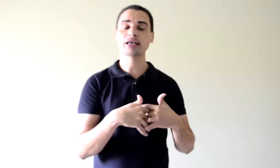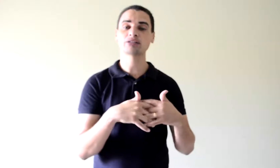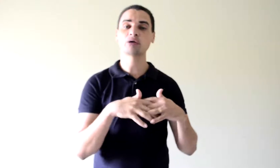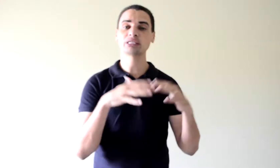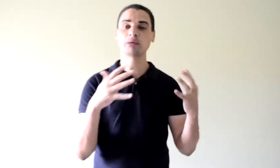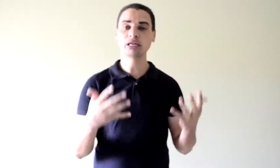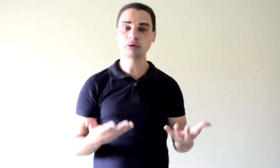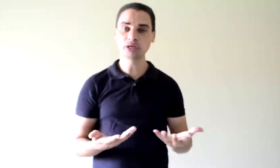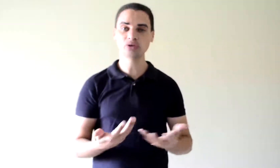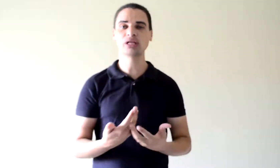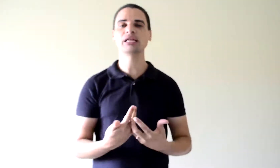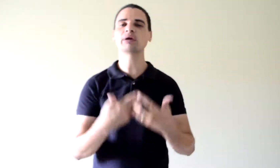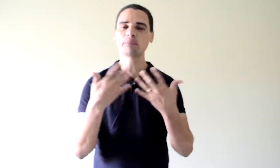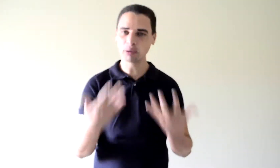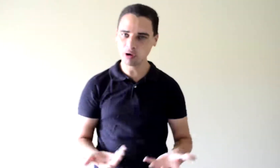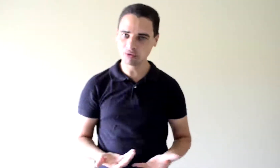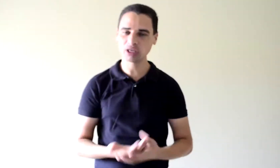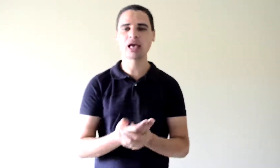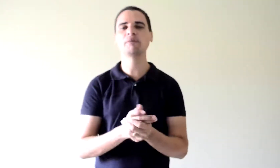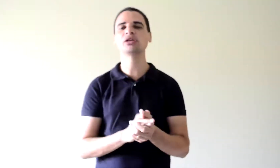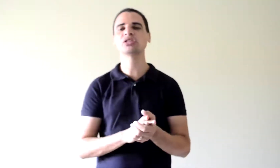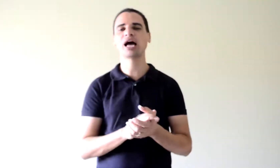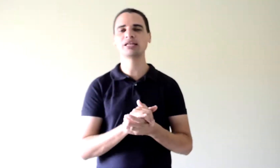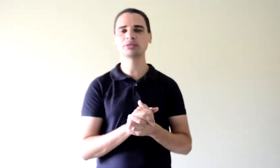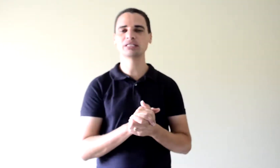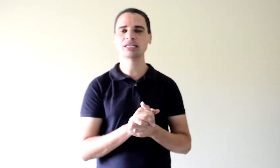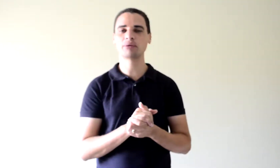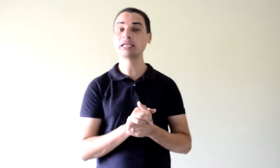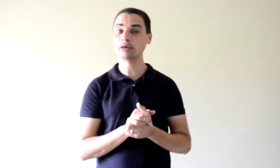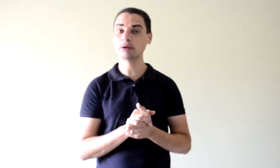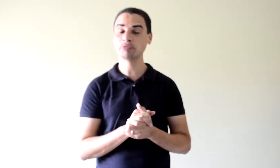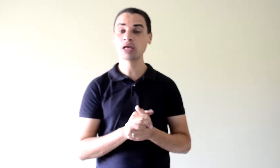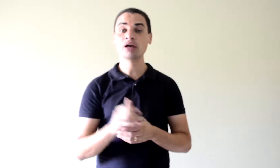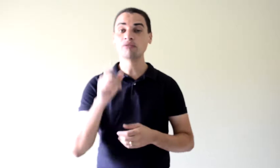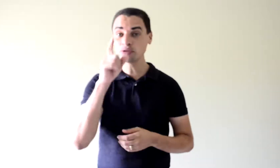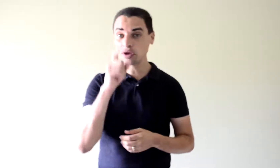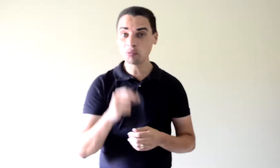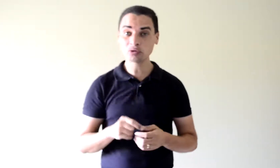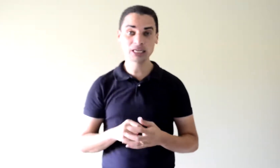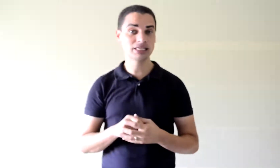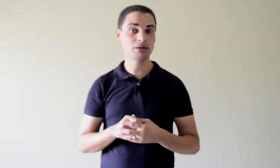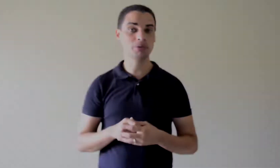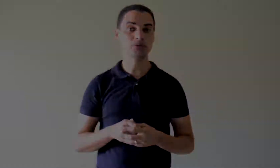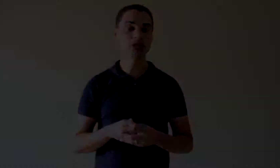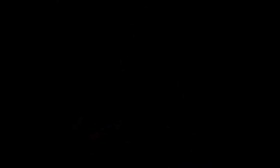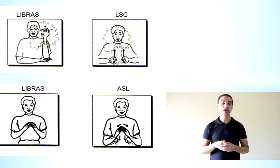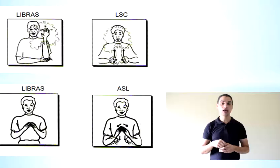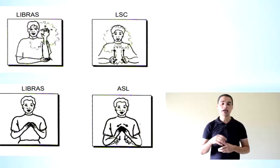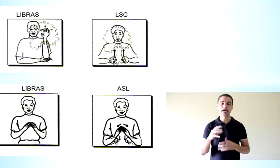ao sistema linguístico da língua que provam que realmente a língua de sinais é uma língua. Vamos ver um outro exemplo de casos